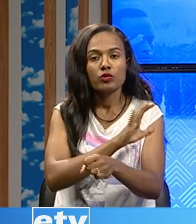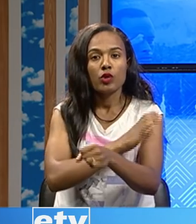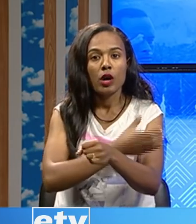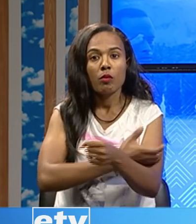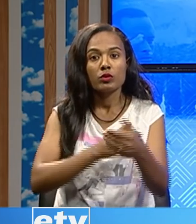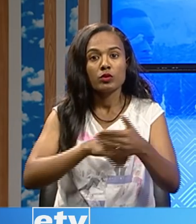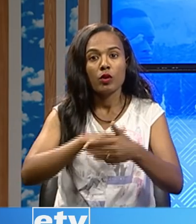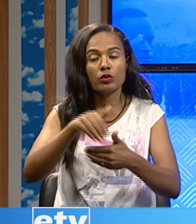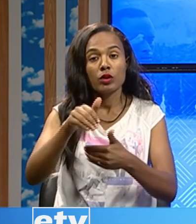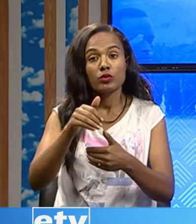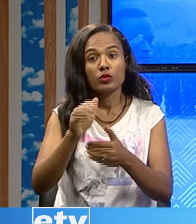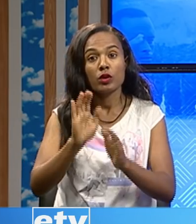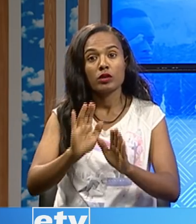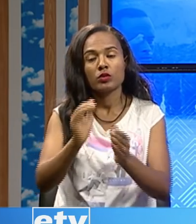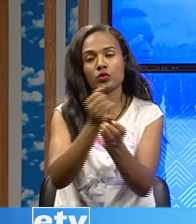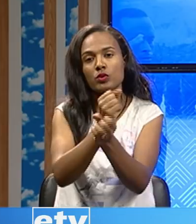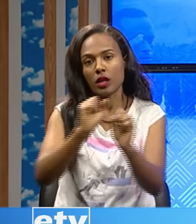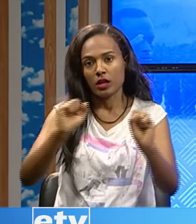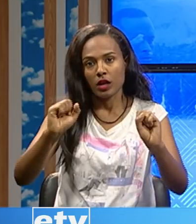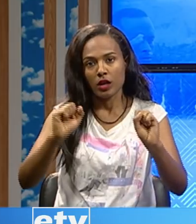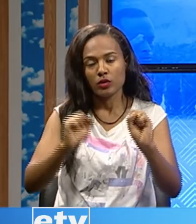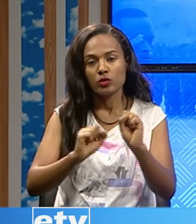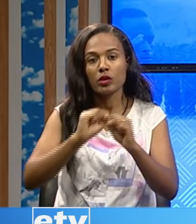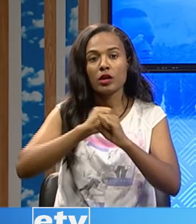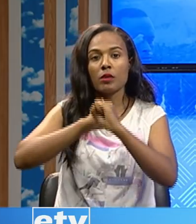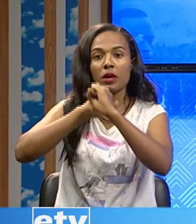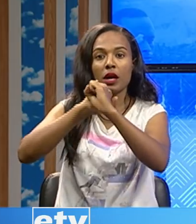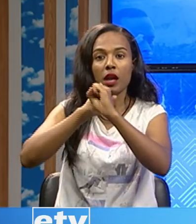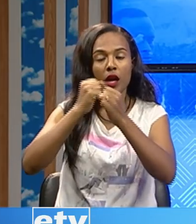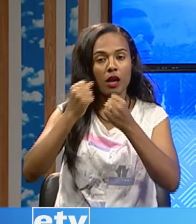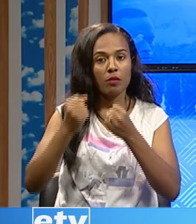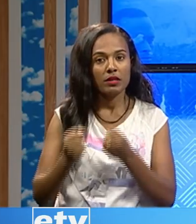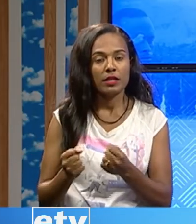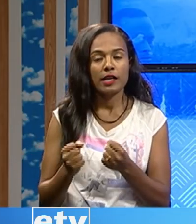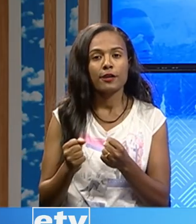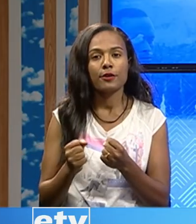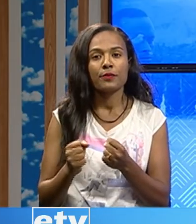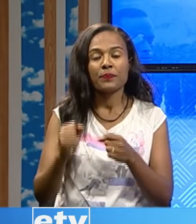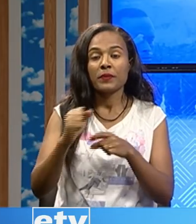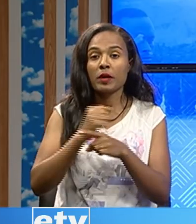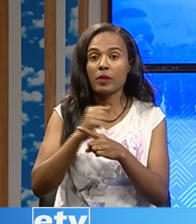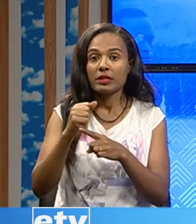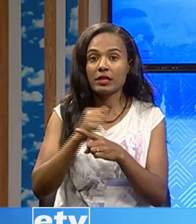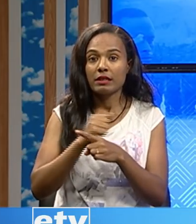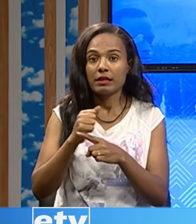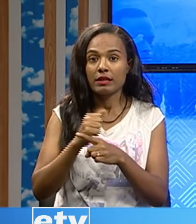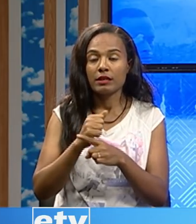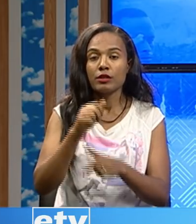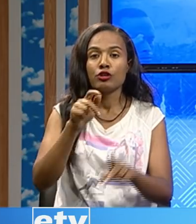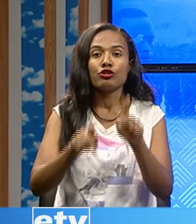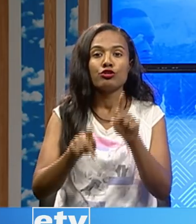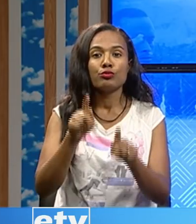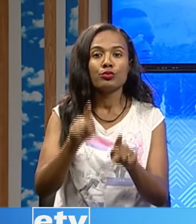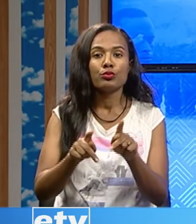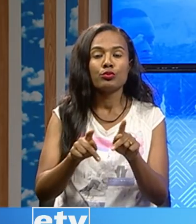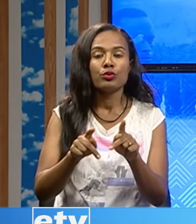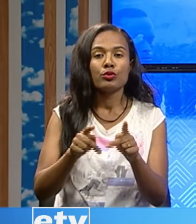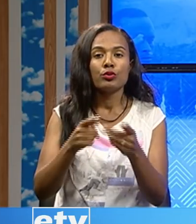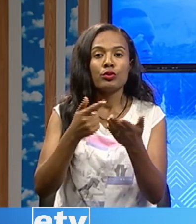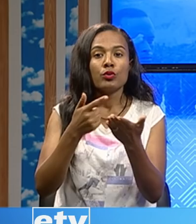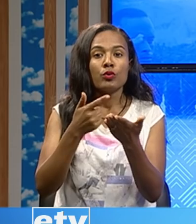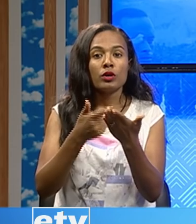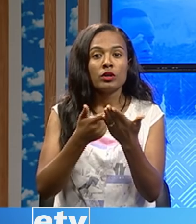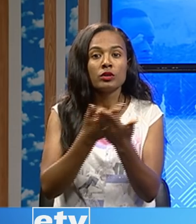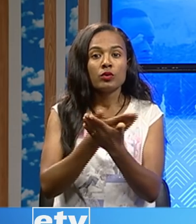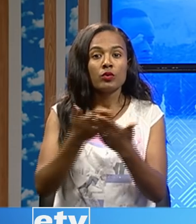ታውጡና አገራችሁን ትታደጋላችሁ እና መከላከያ ማጠናከር ማሰልጠን ህዝቡ ወደዛ